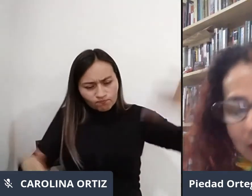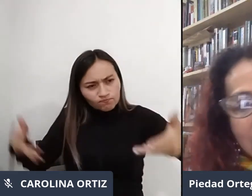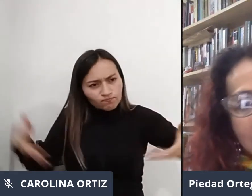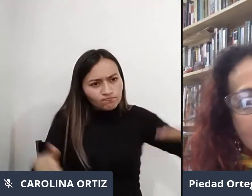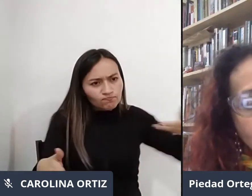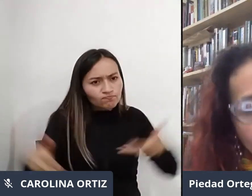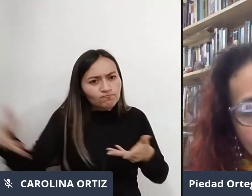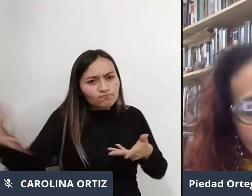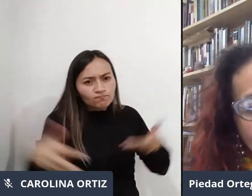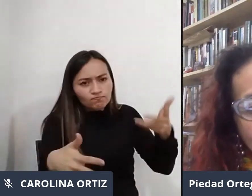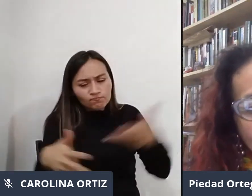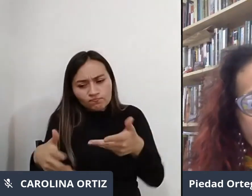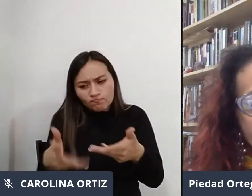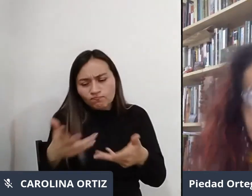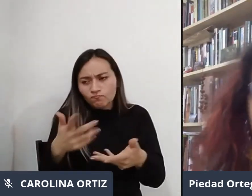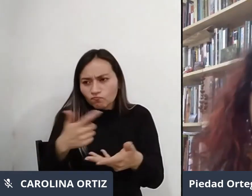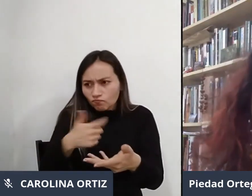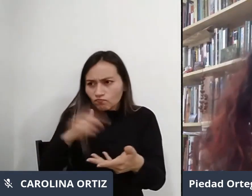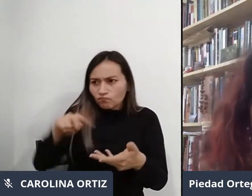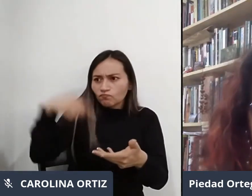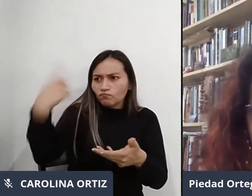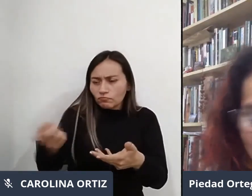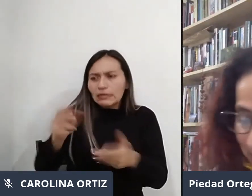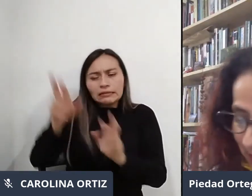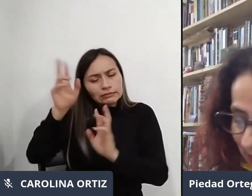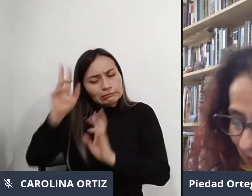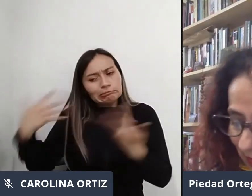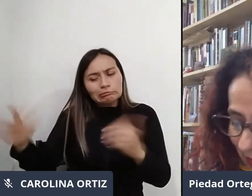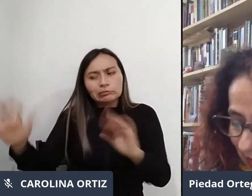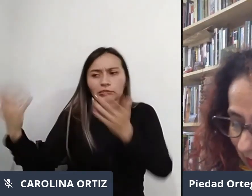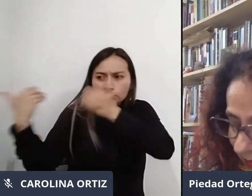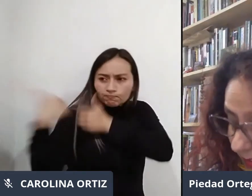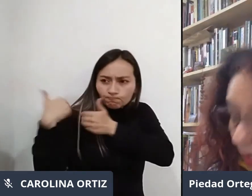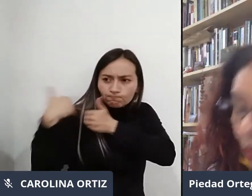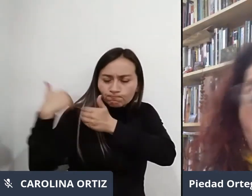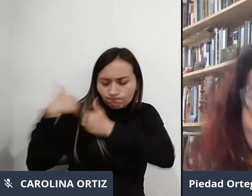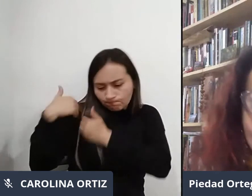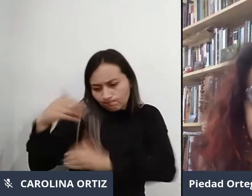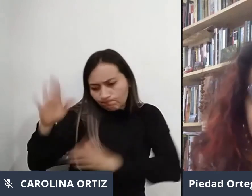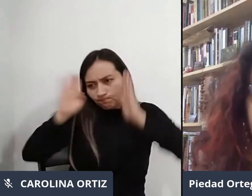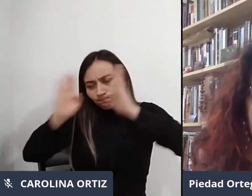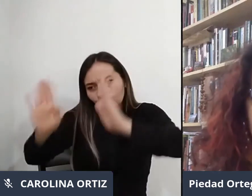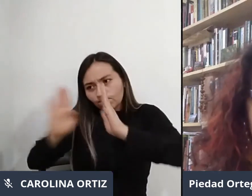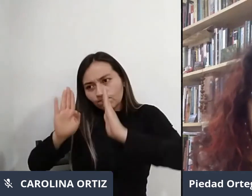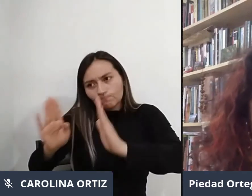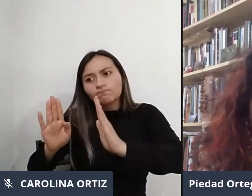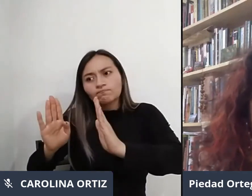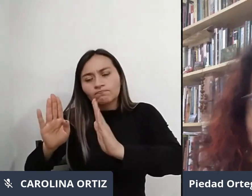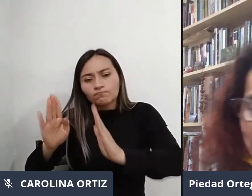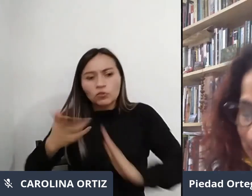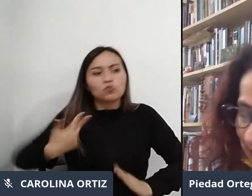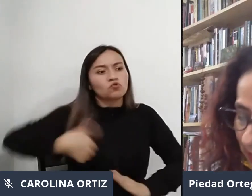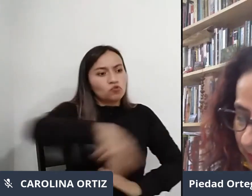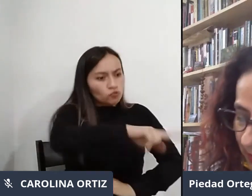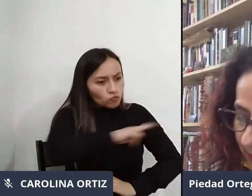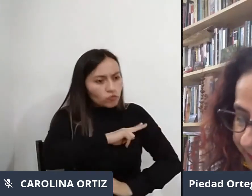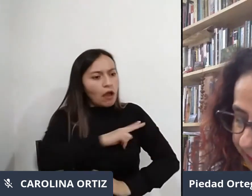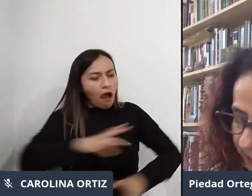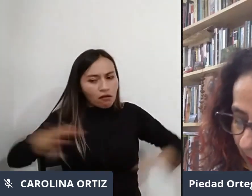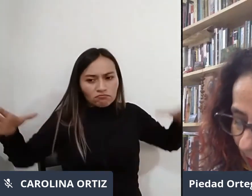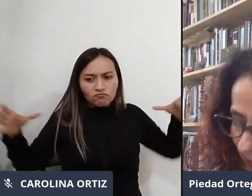responsables de un otro y de unos otros también, ¿sí? Y de lo otro, en este caso, con el énfasis que hace